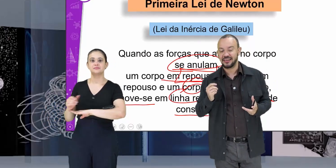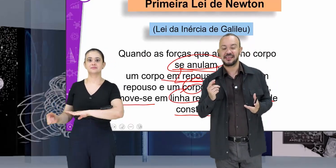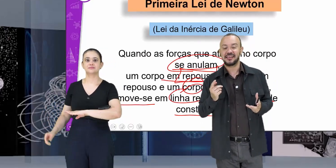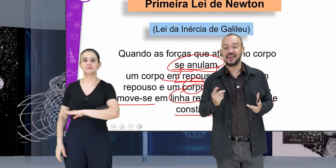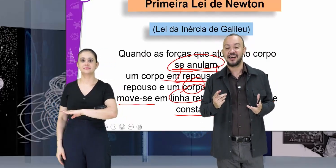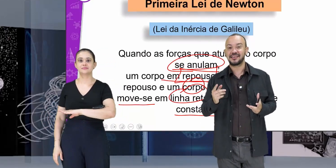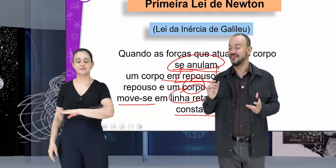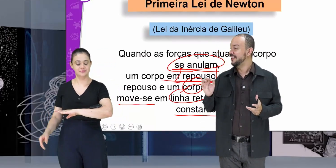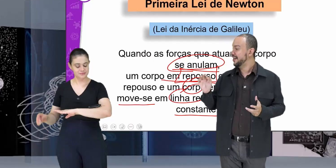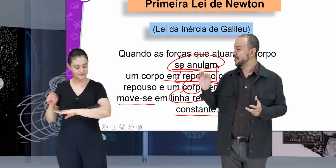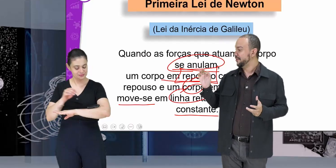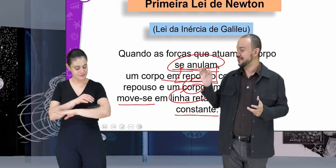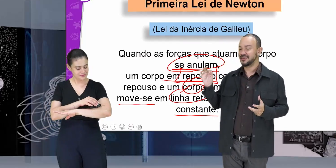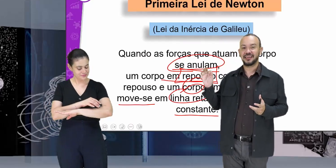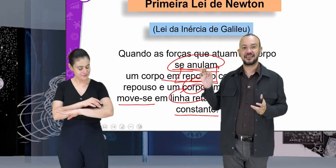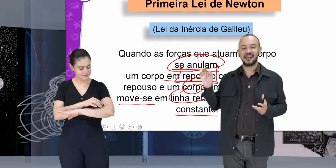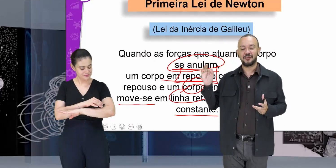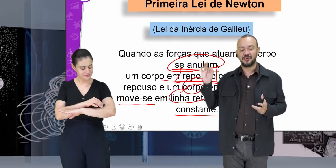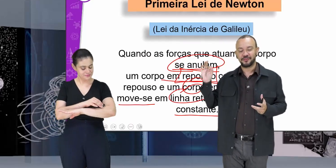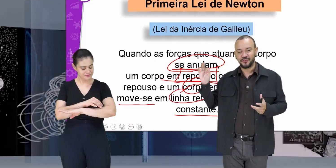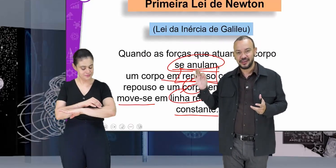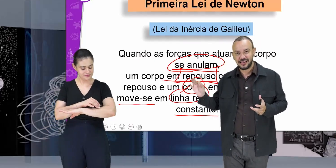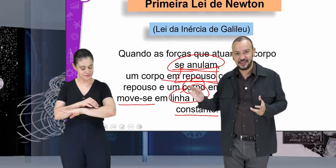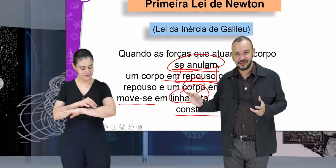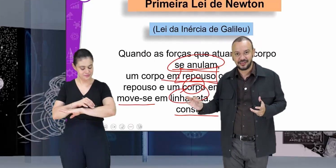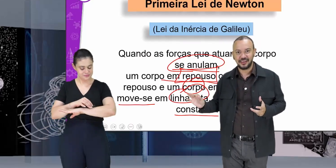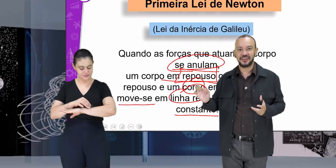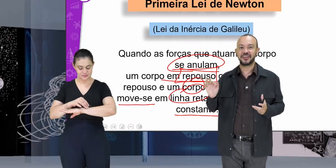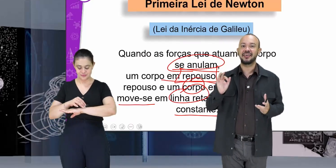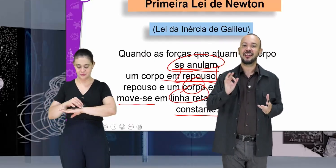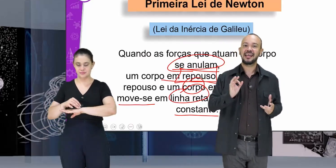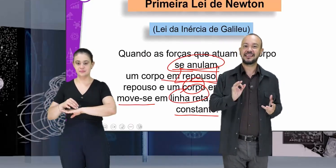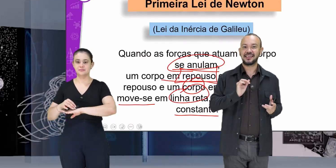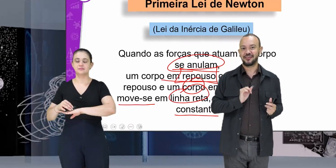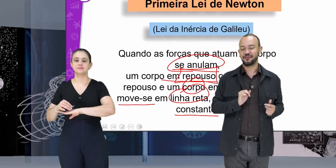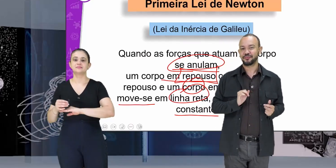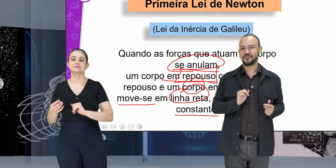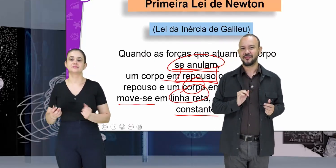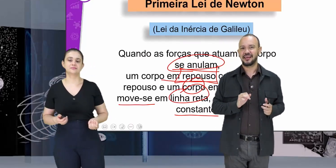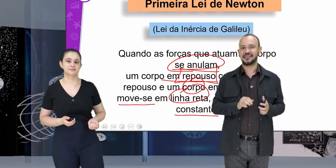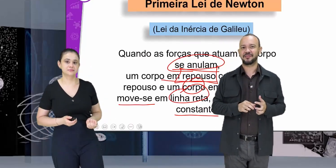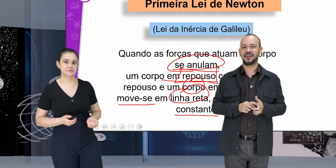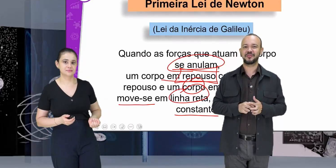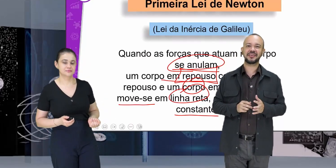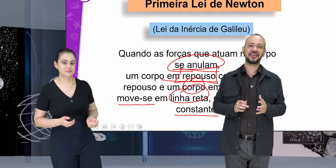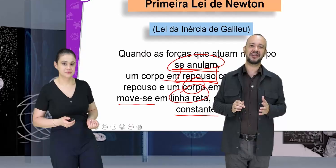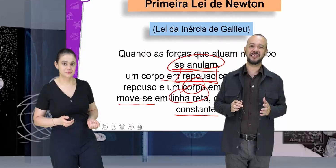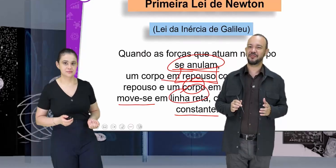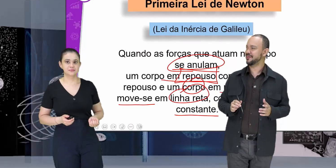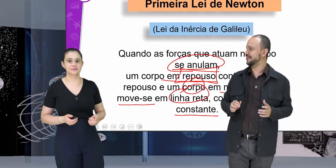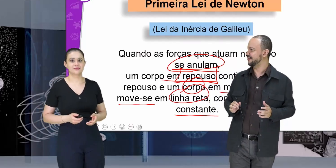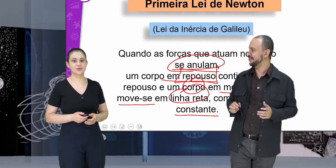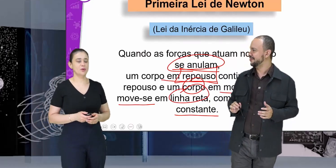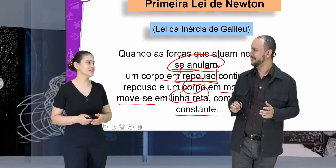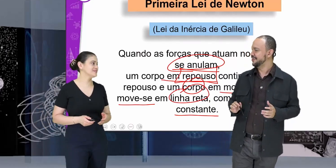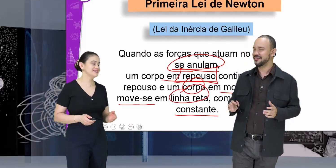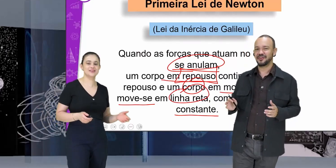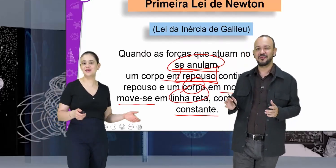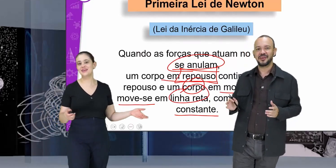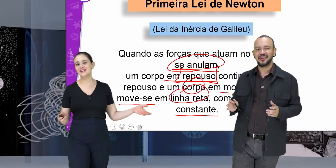Pasme. Nesse caso, a velocidade, a força resultante é zero. Aí você fala, mentira, professor.